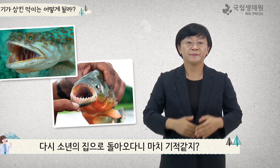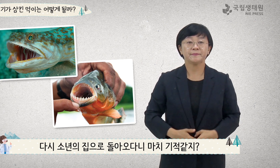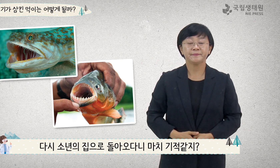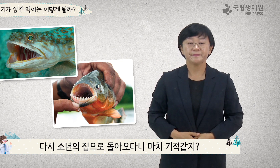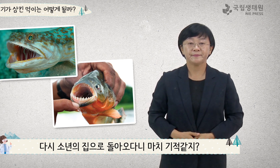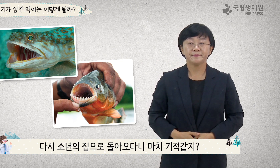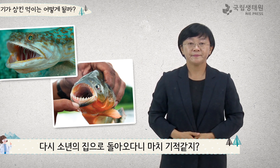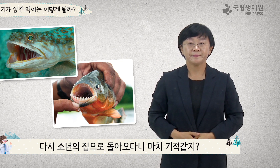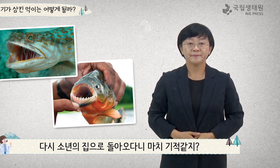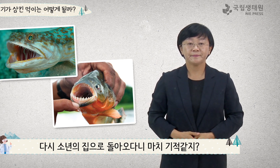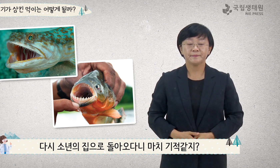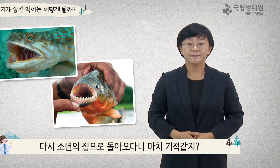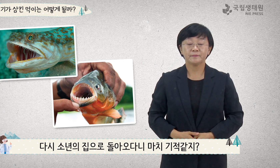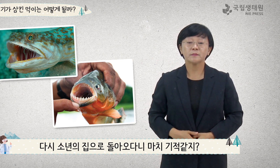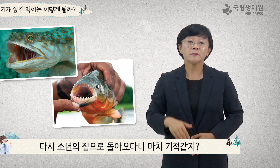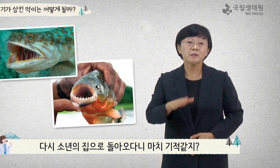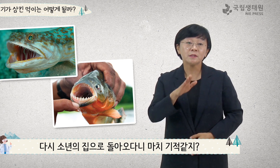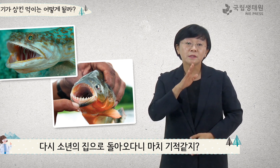기적 같지?